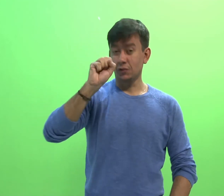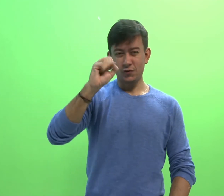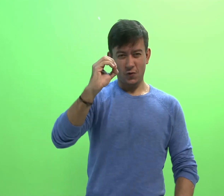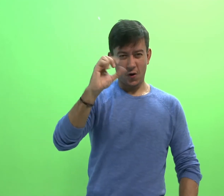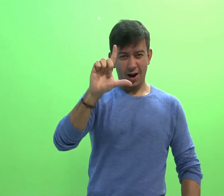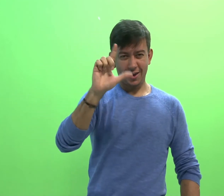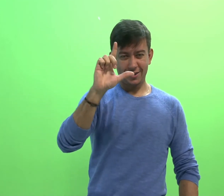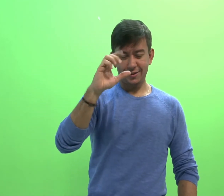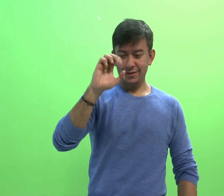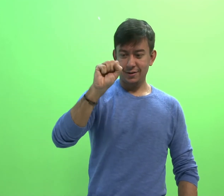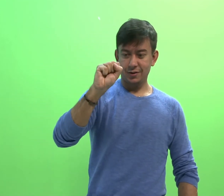Mas